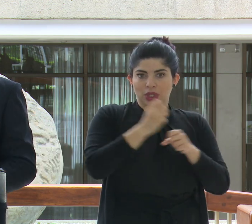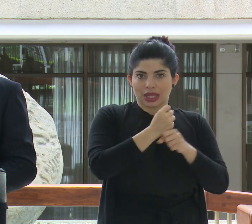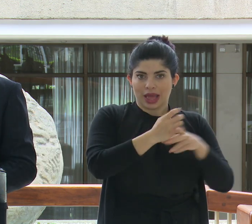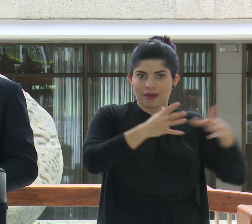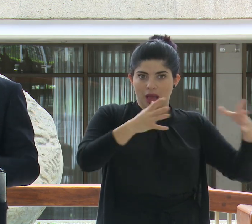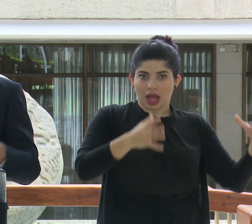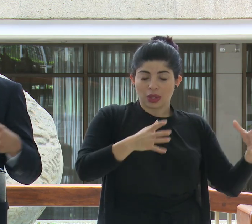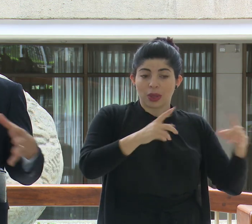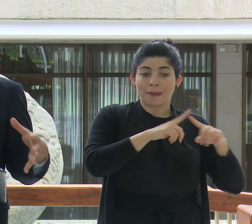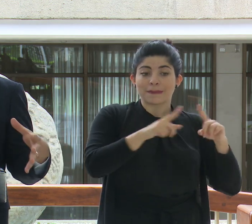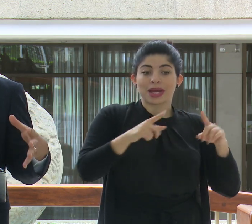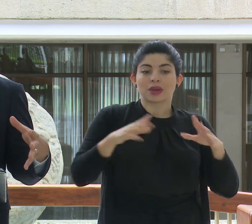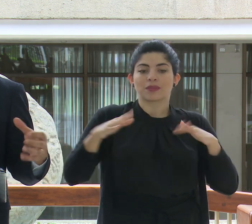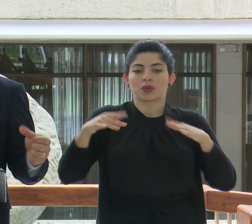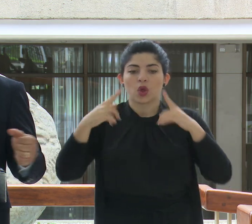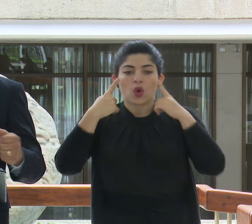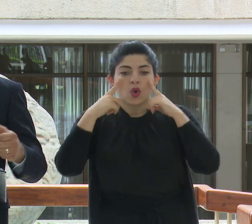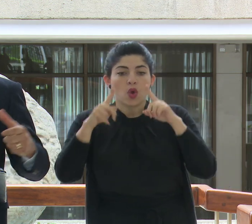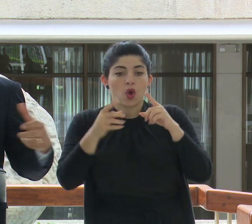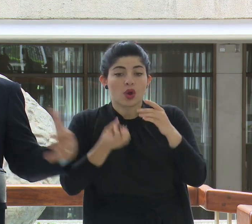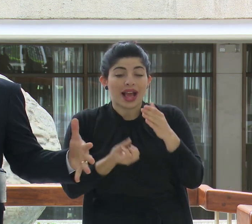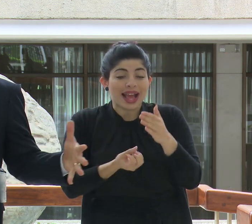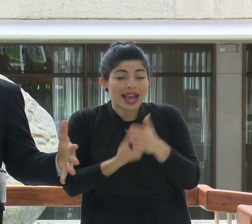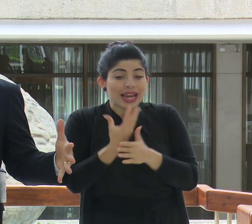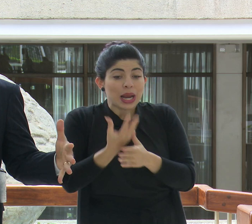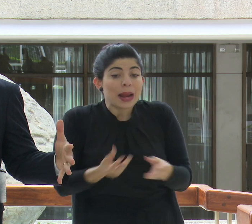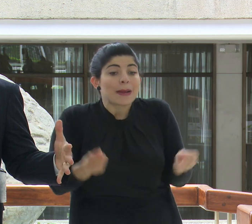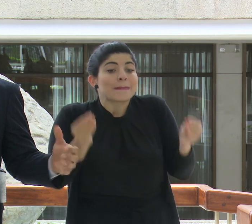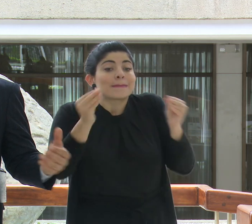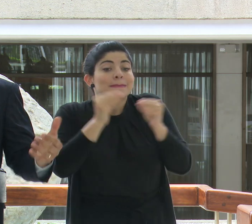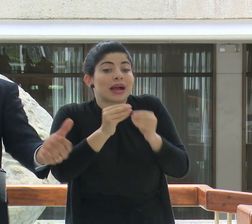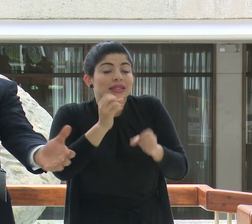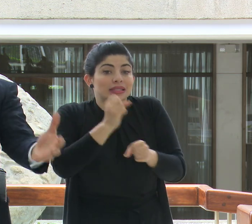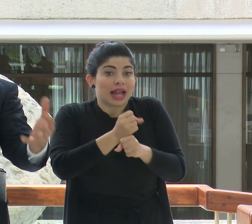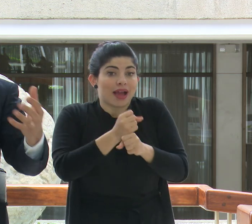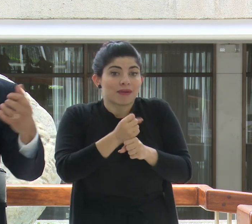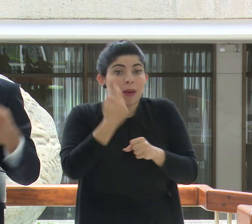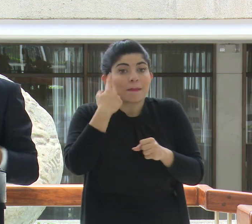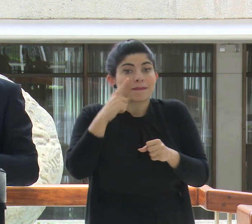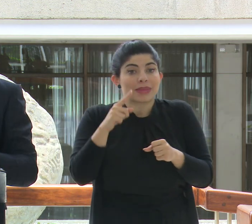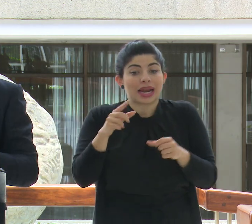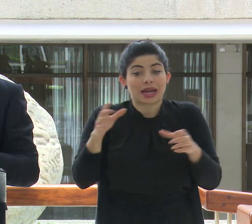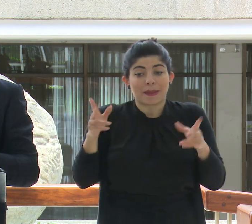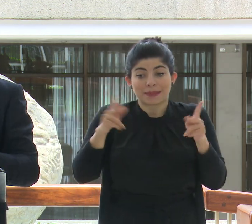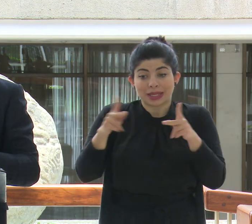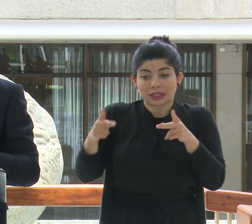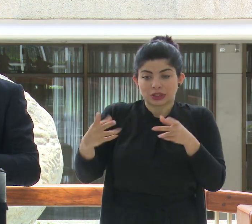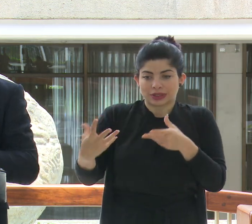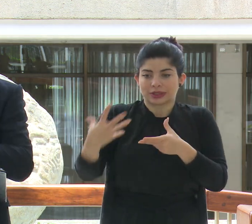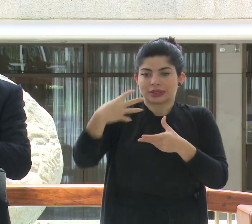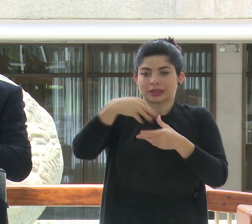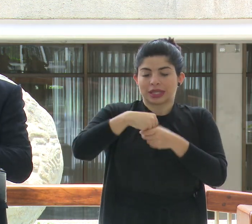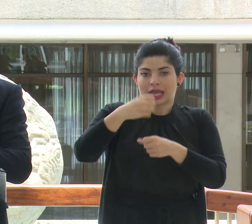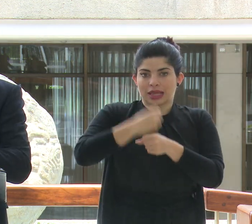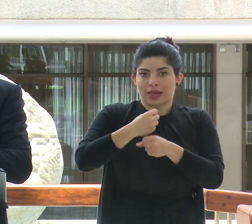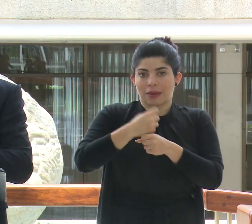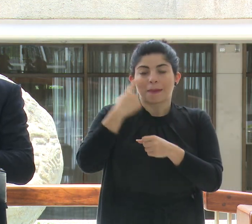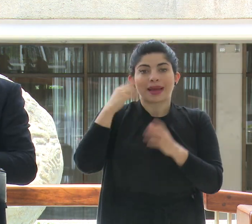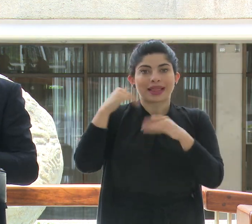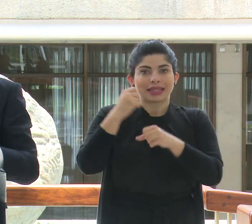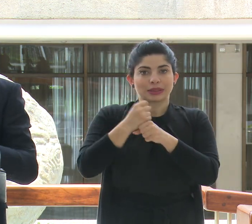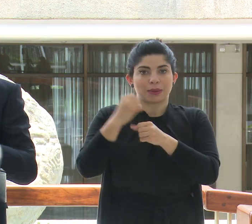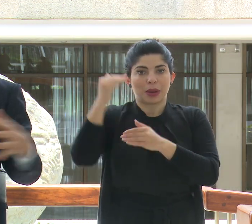No obstante, no hemos logrado generar todavía más oportunidades para lograr absorber más personas en el mercado laboral y bajar el